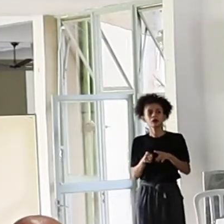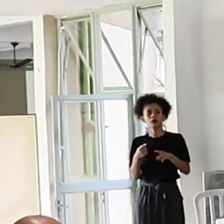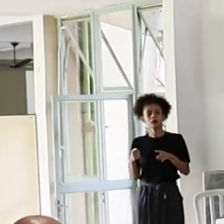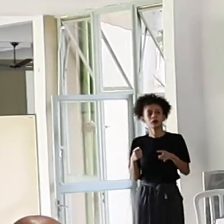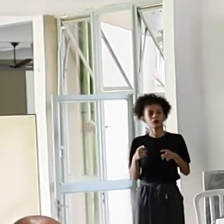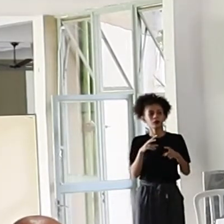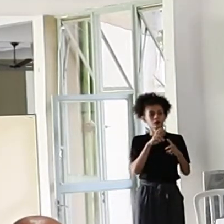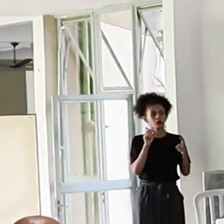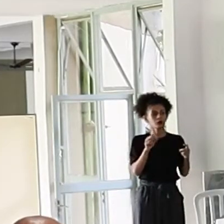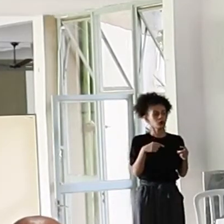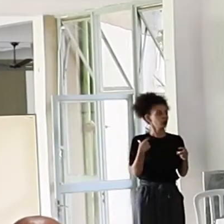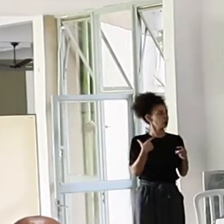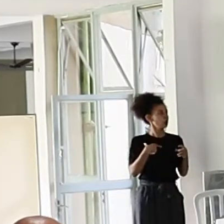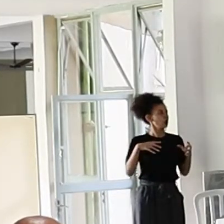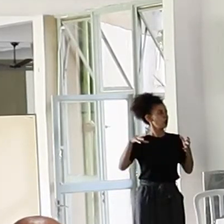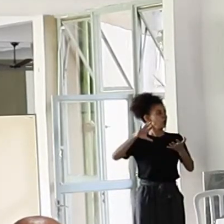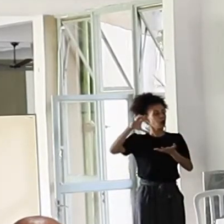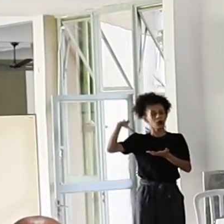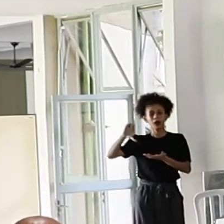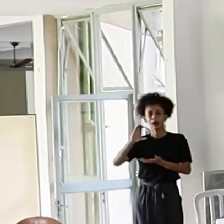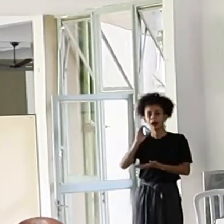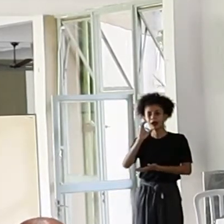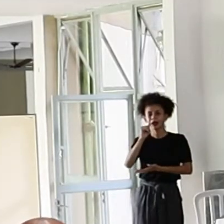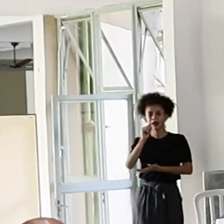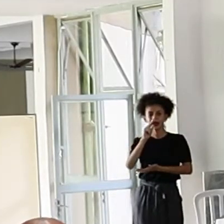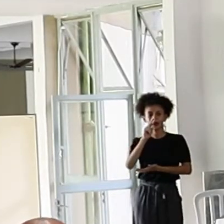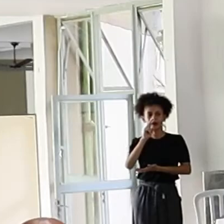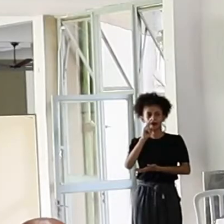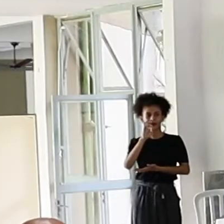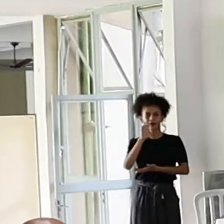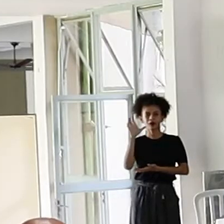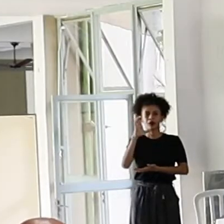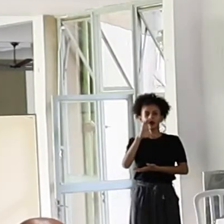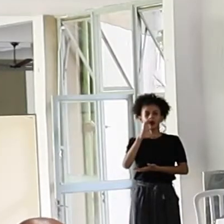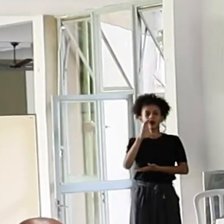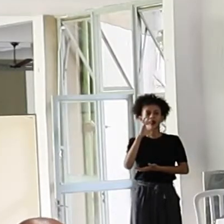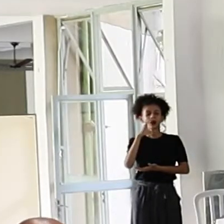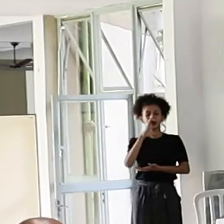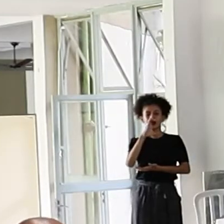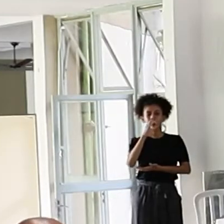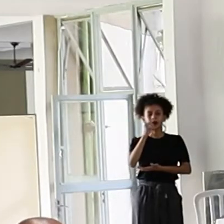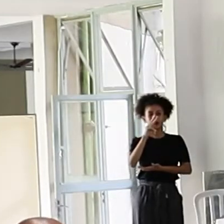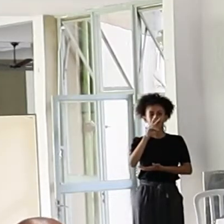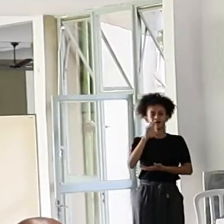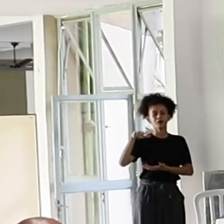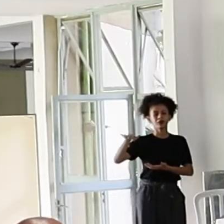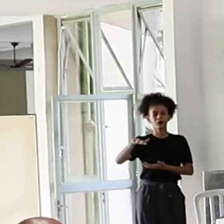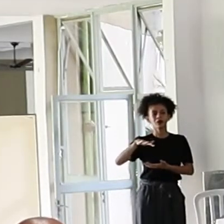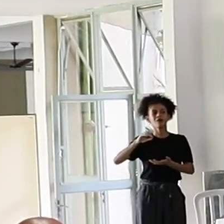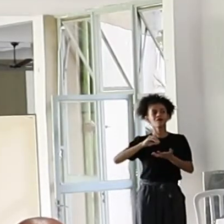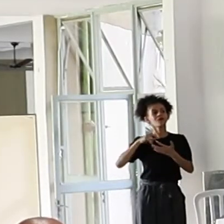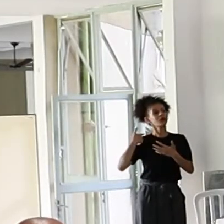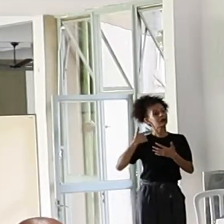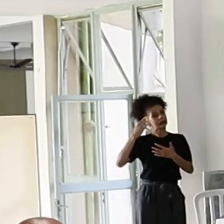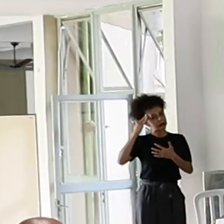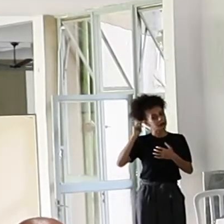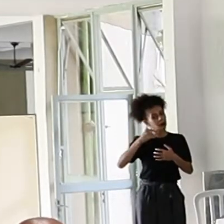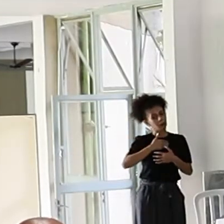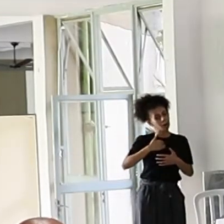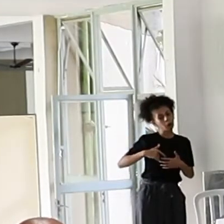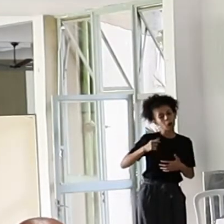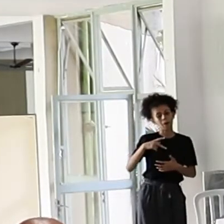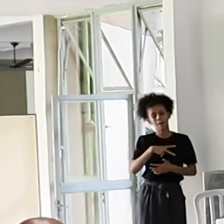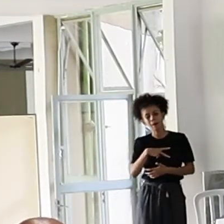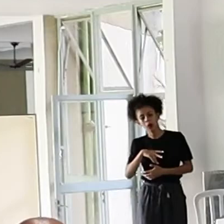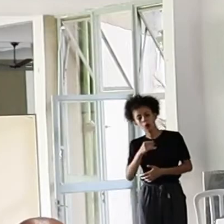das uma das questões por exemplo o nosso complexo do CAV e a gente quer participar seu cabe o caso de fato precisa ser